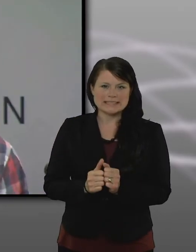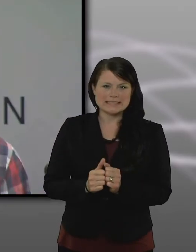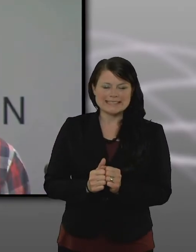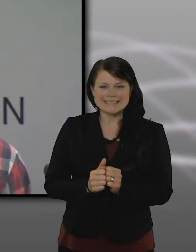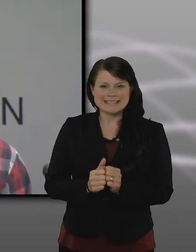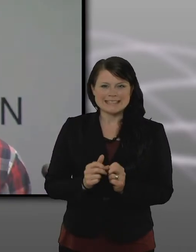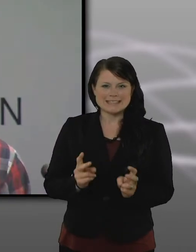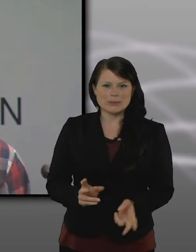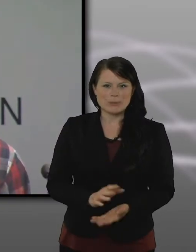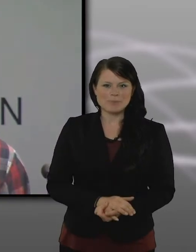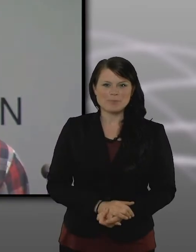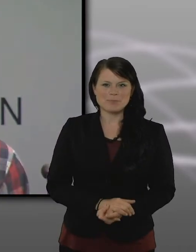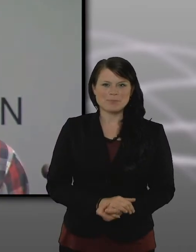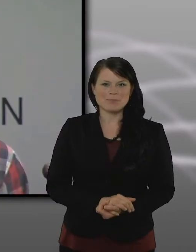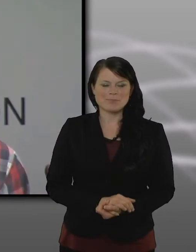att...